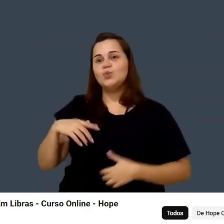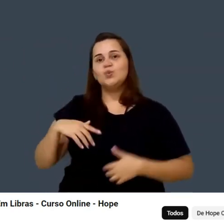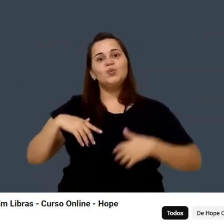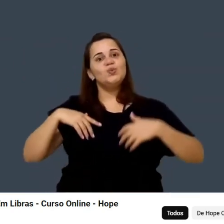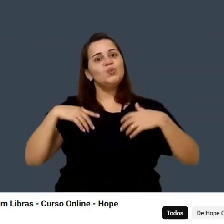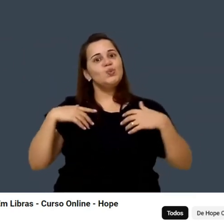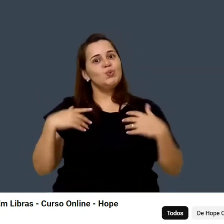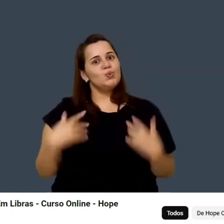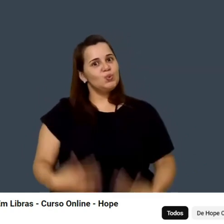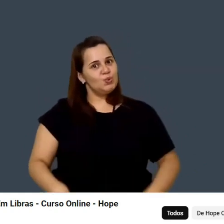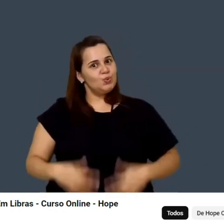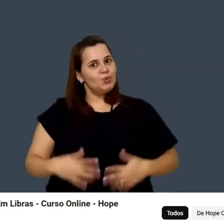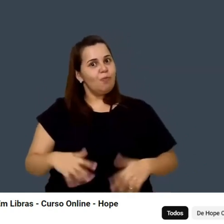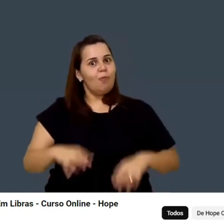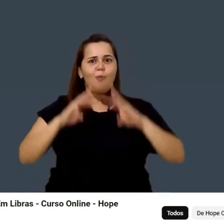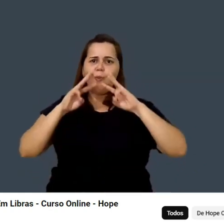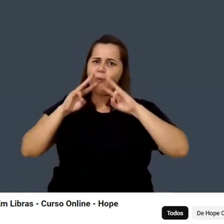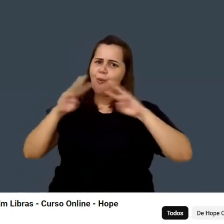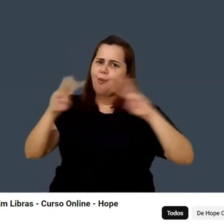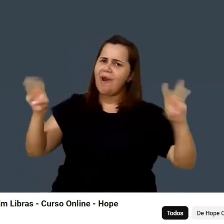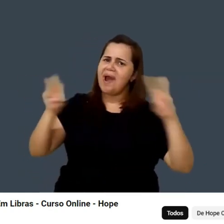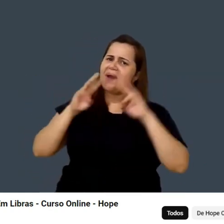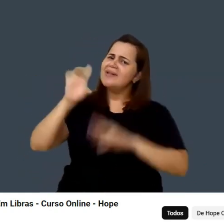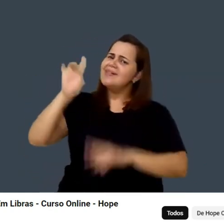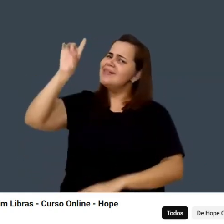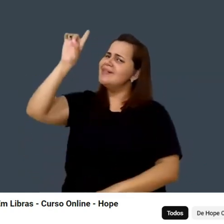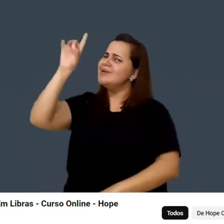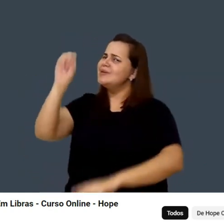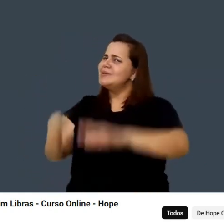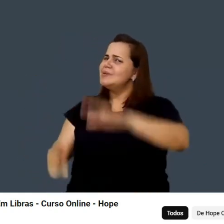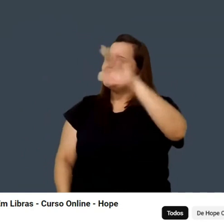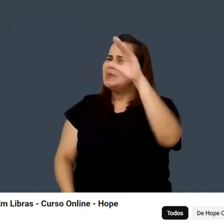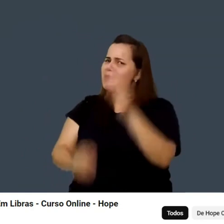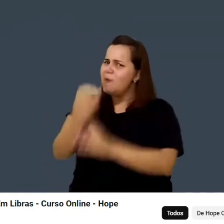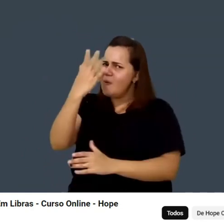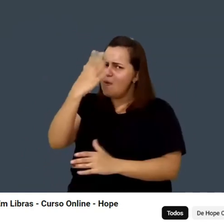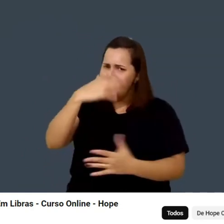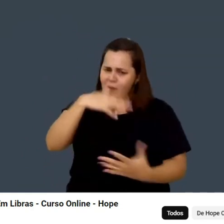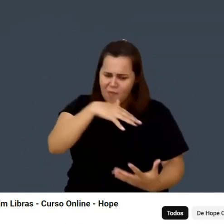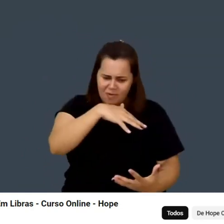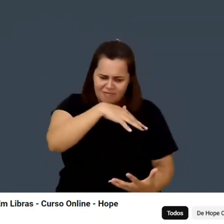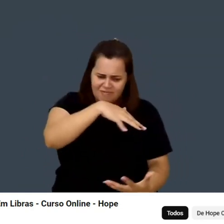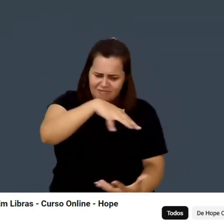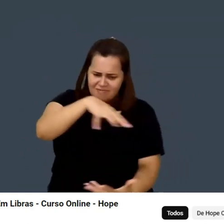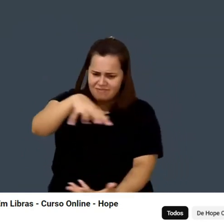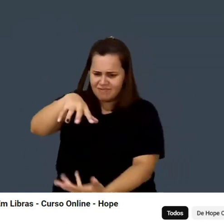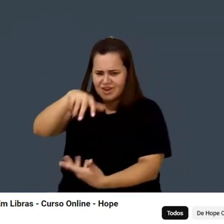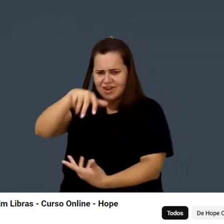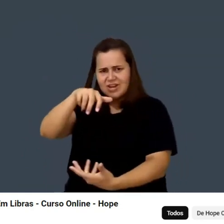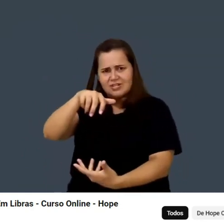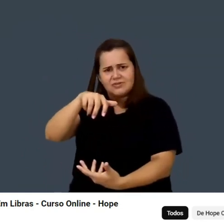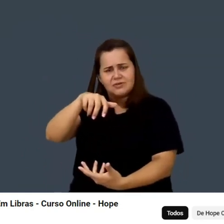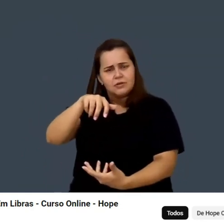Vocês viram? Nossa, que legal! Deus fazendo todas essas coisas, a